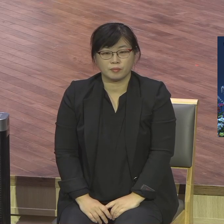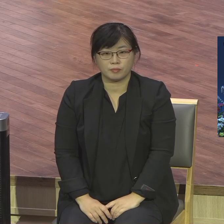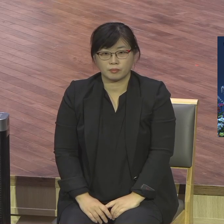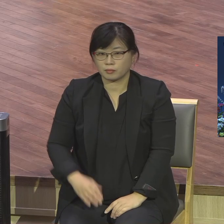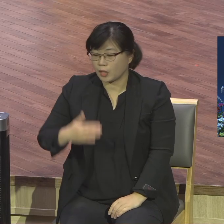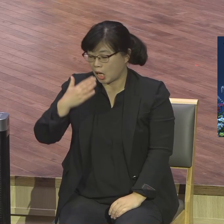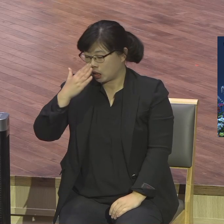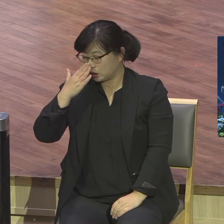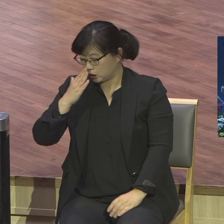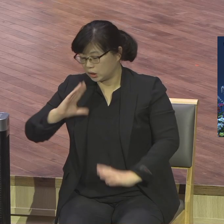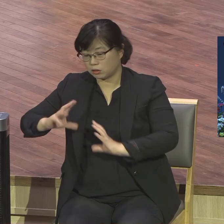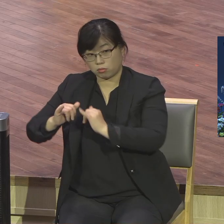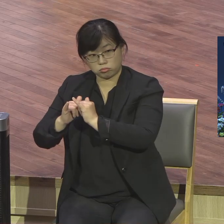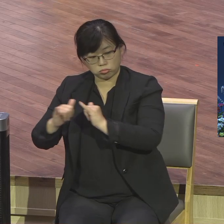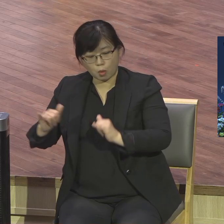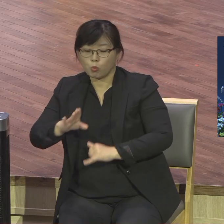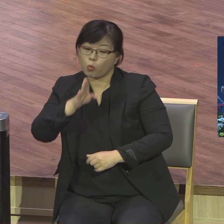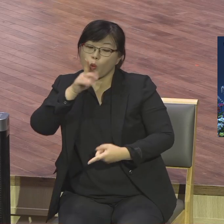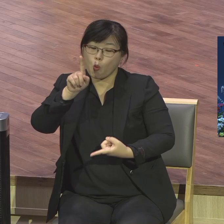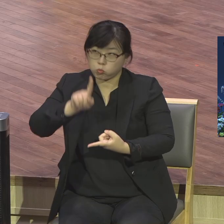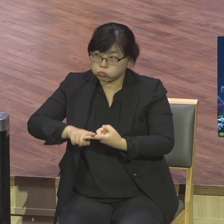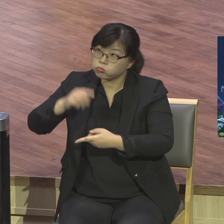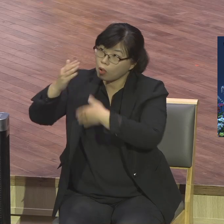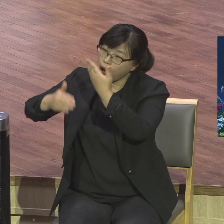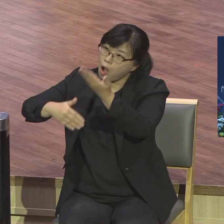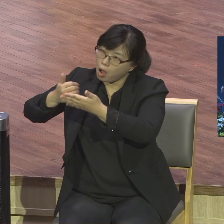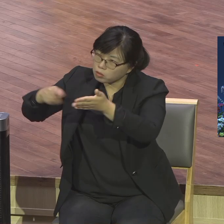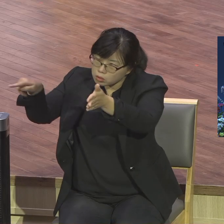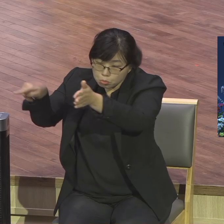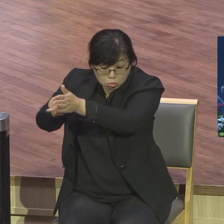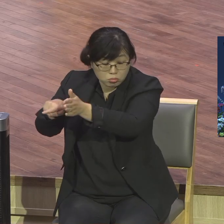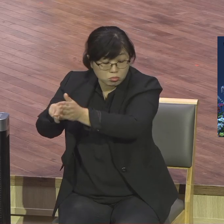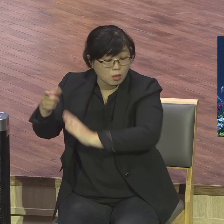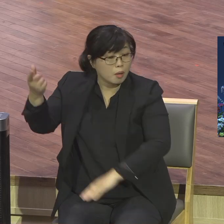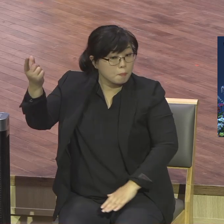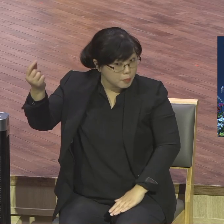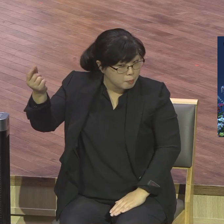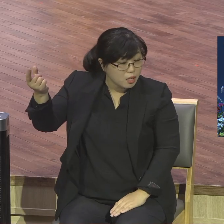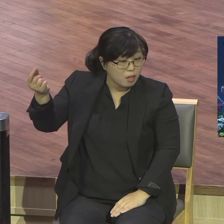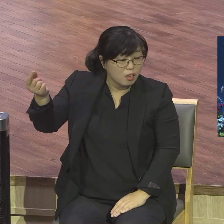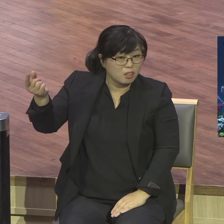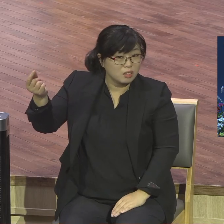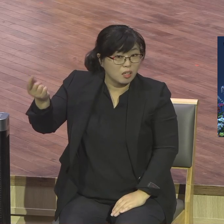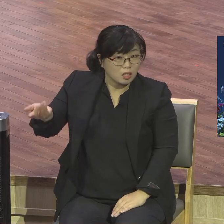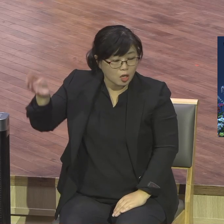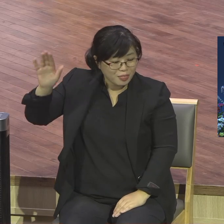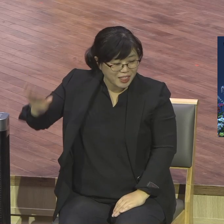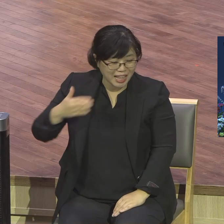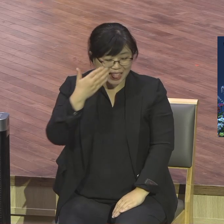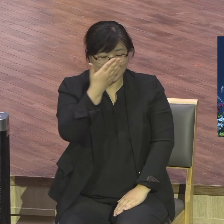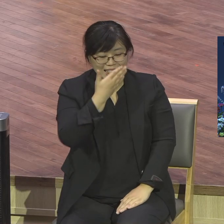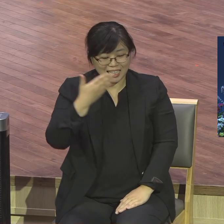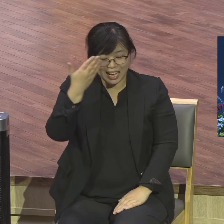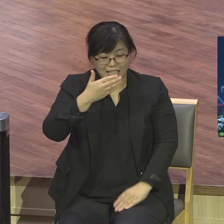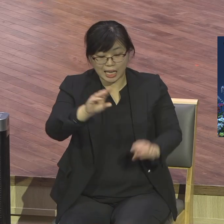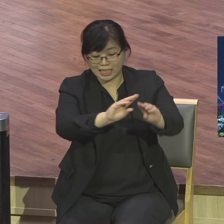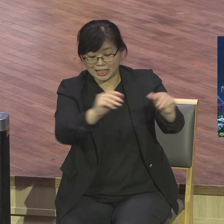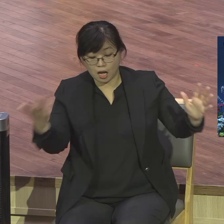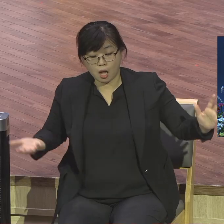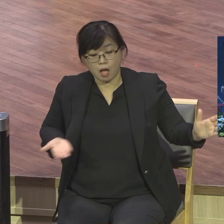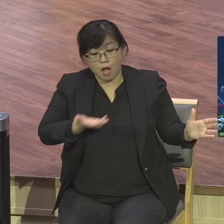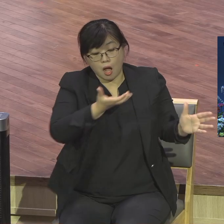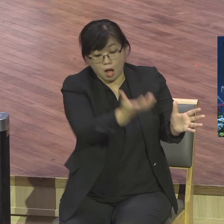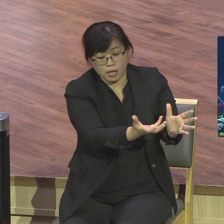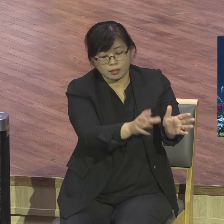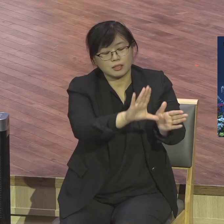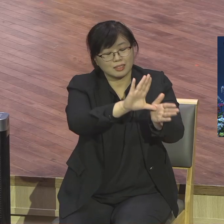당연히 하나님을 섬기지요. 이 하나님을 섬기지만은 그 가난한 땅에 문화가 있어요. 문화.